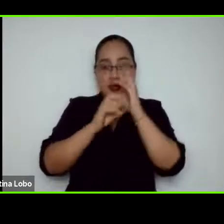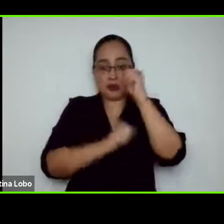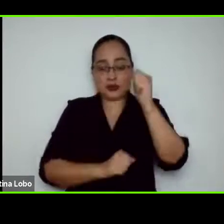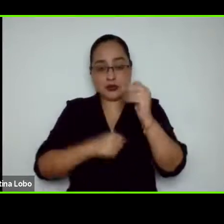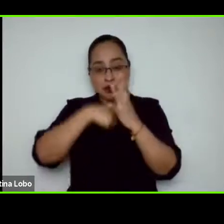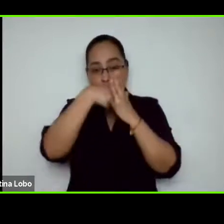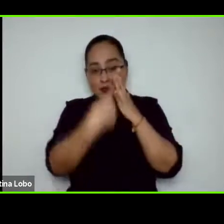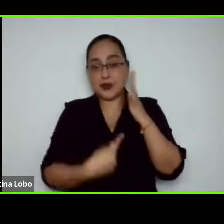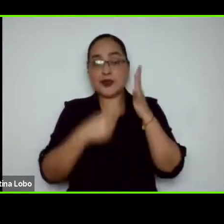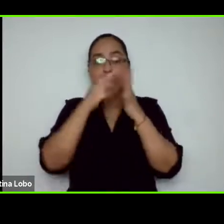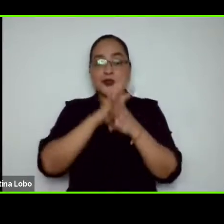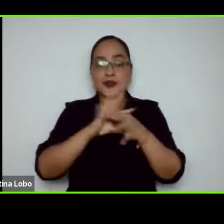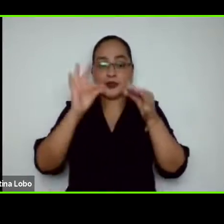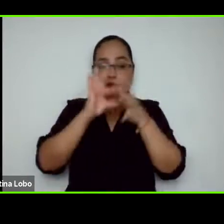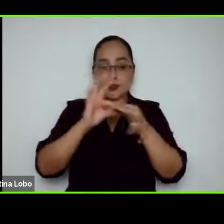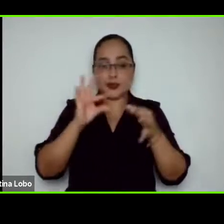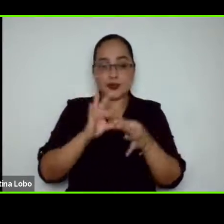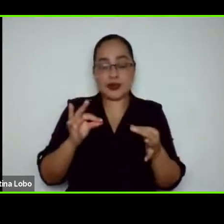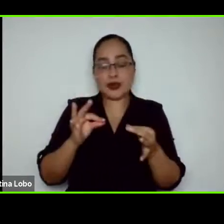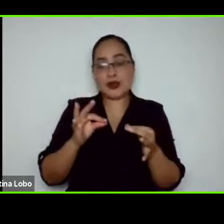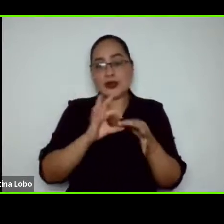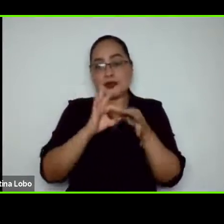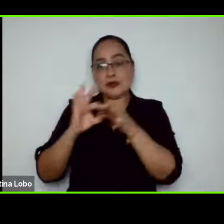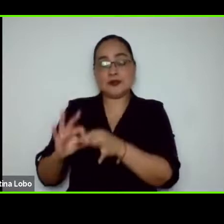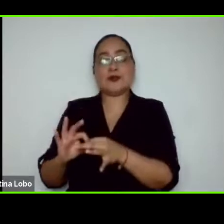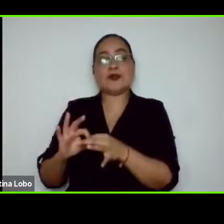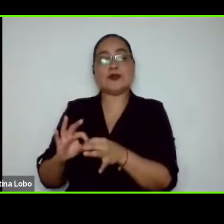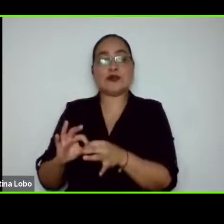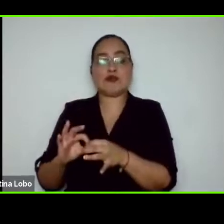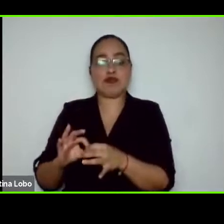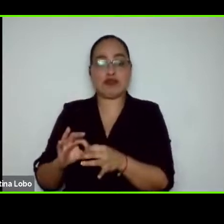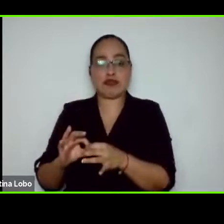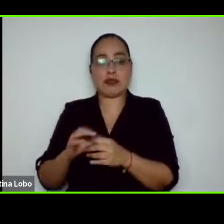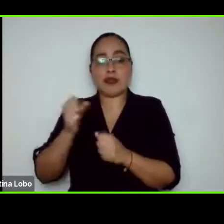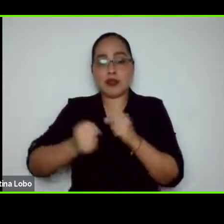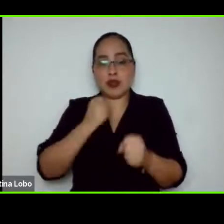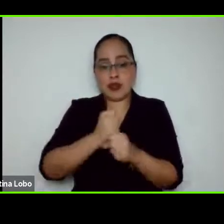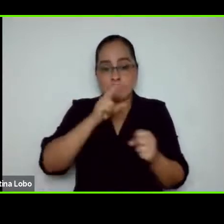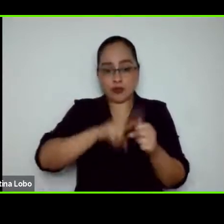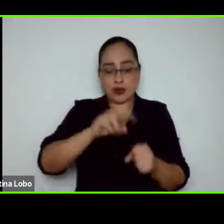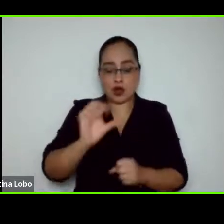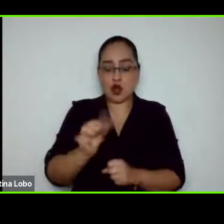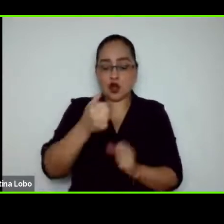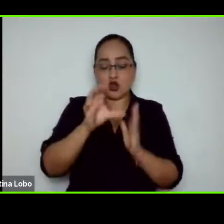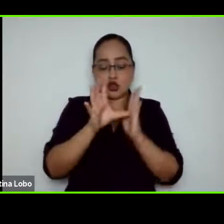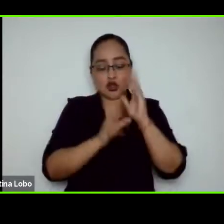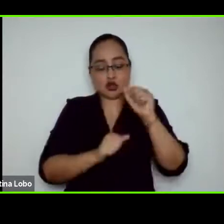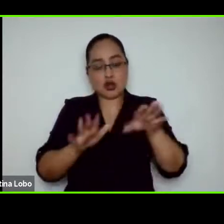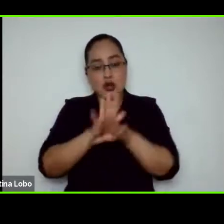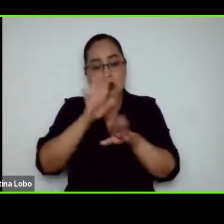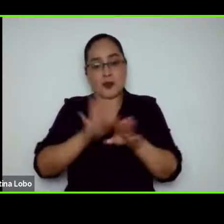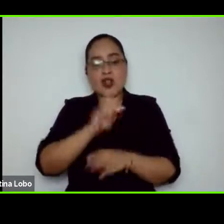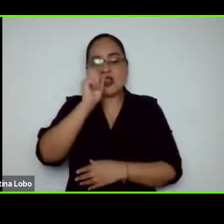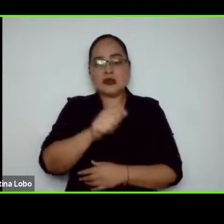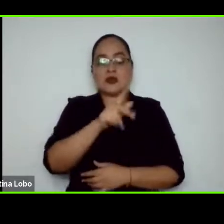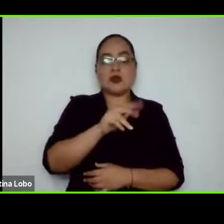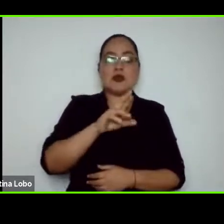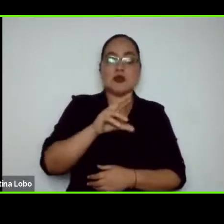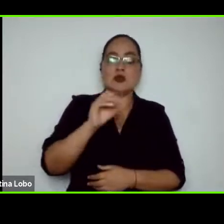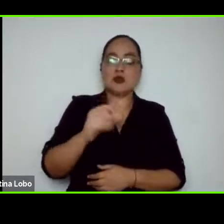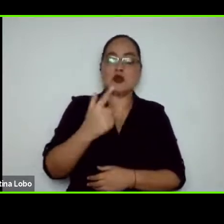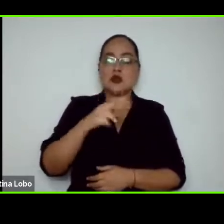¿no? Pues no es todo, pero digamos, derivado de la reforma constitucional de 2011, el principio de progresividad, ¿no? Es decir,